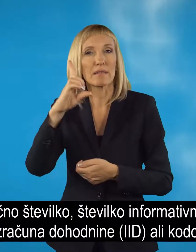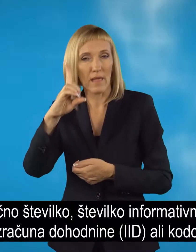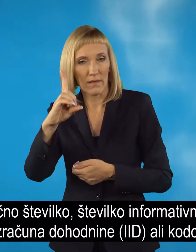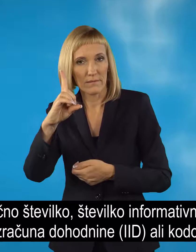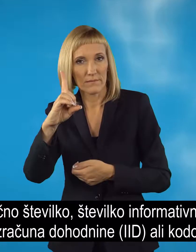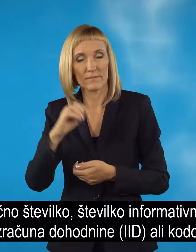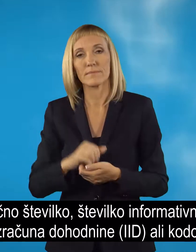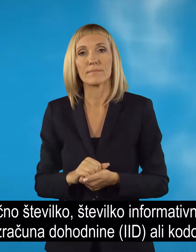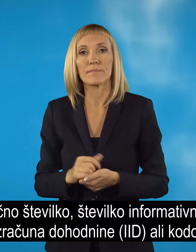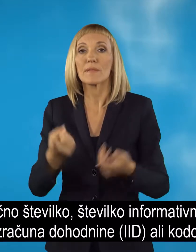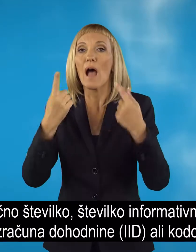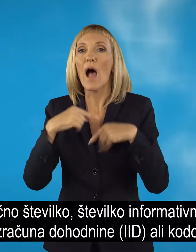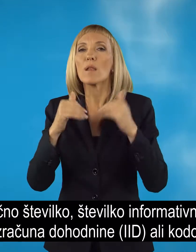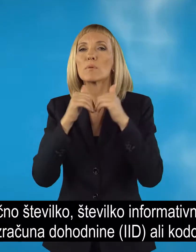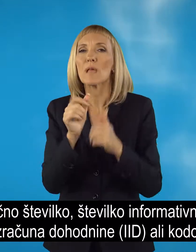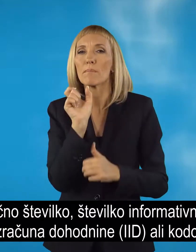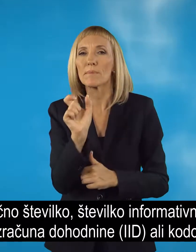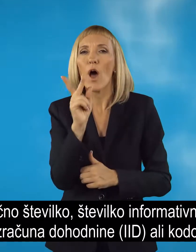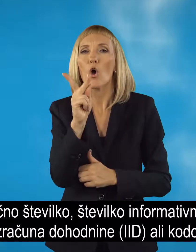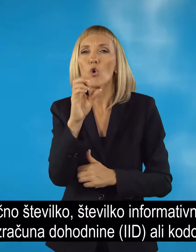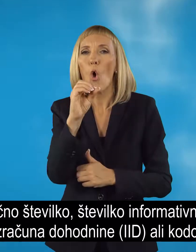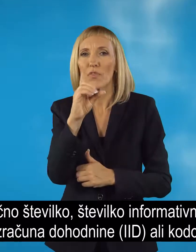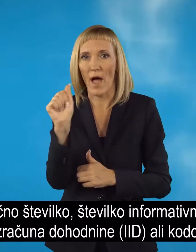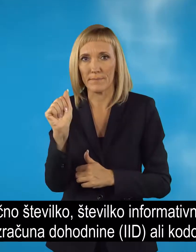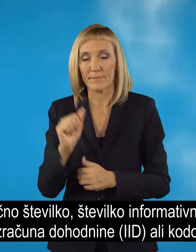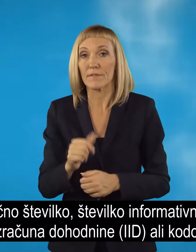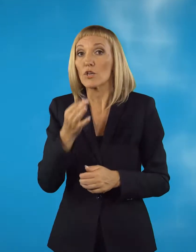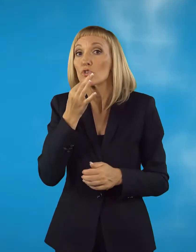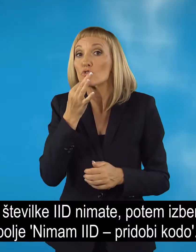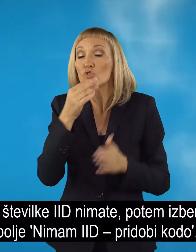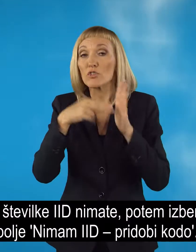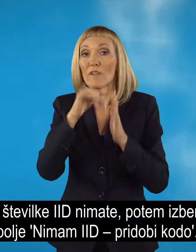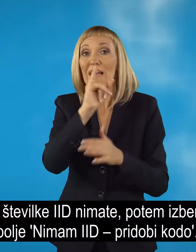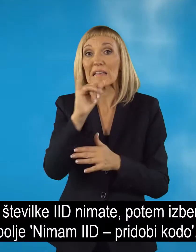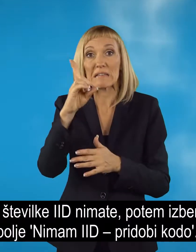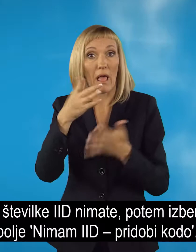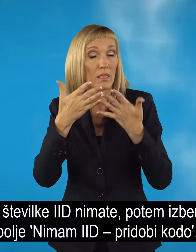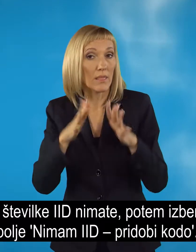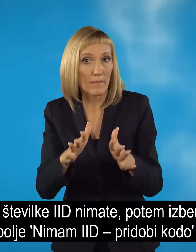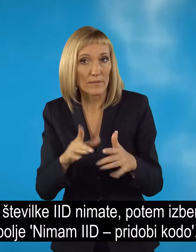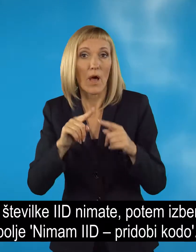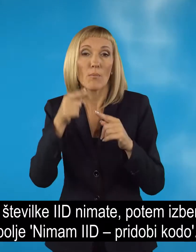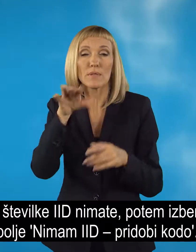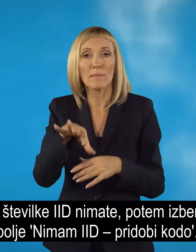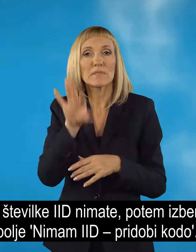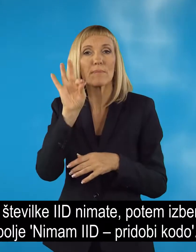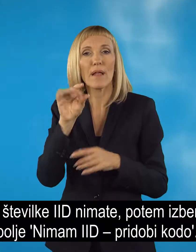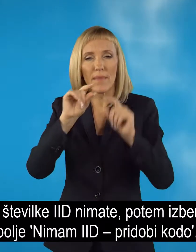IID ali kodo. Če številke IID nimate, potem izberite